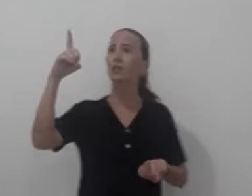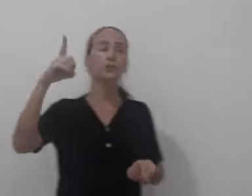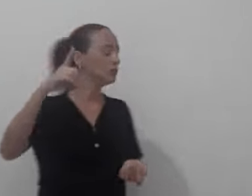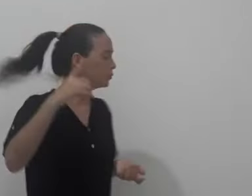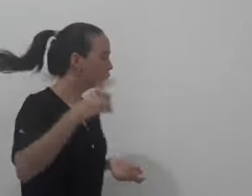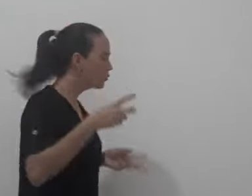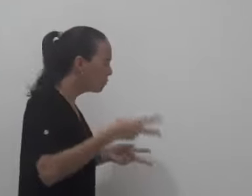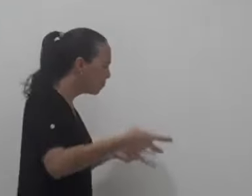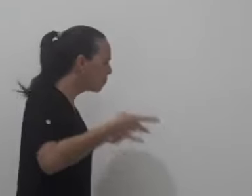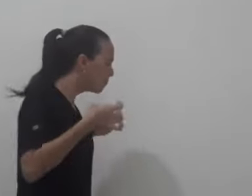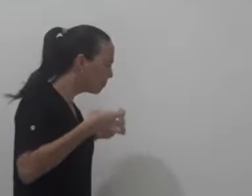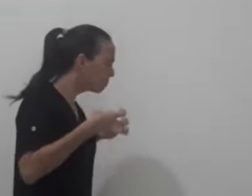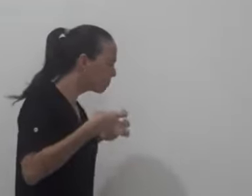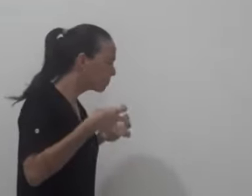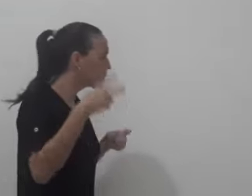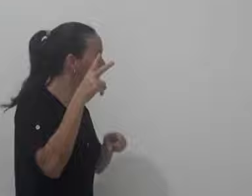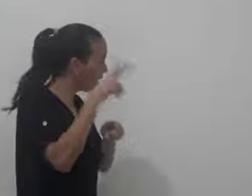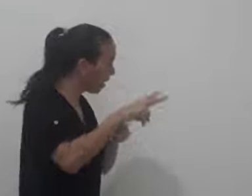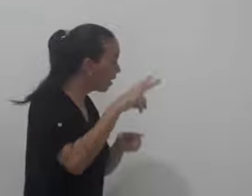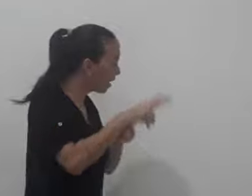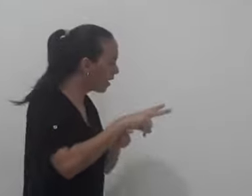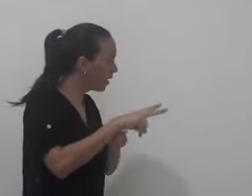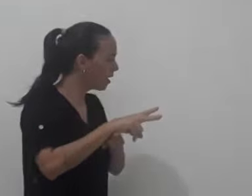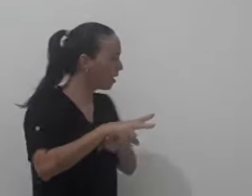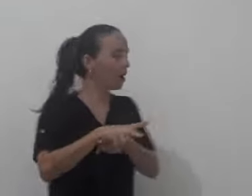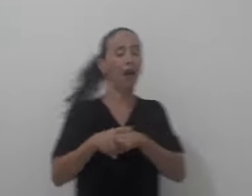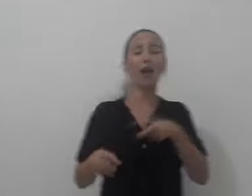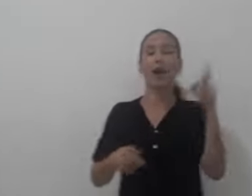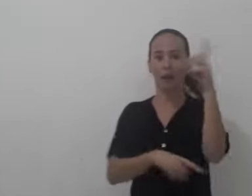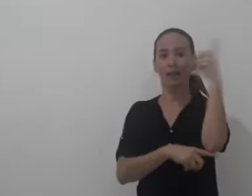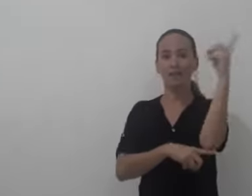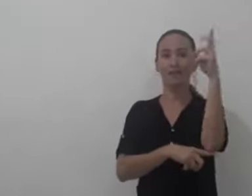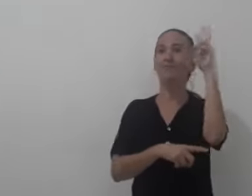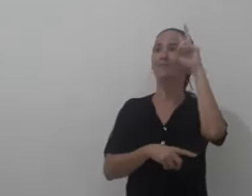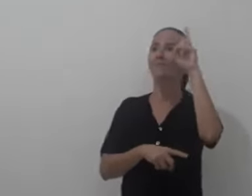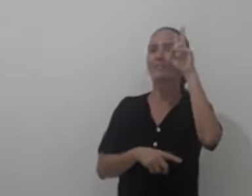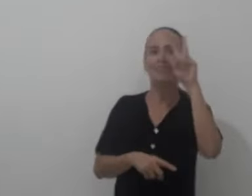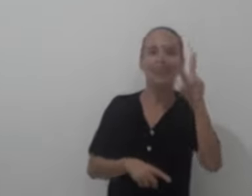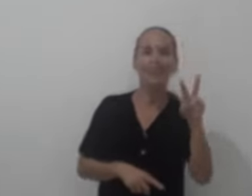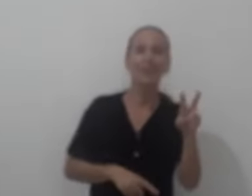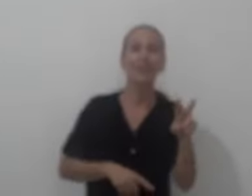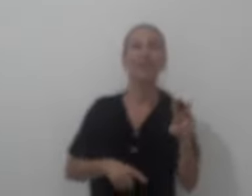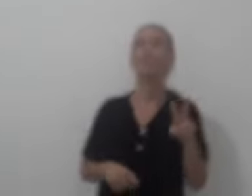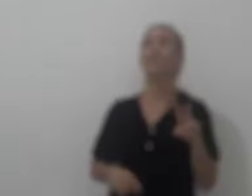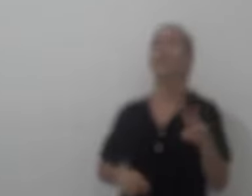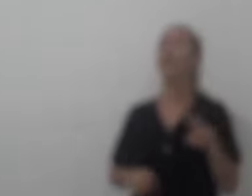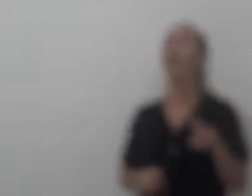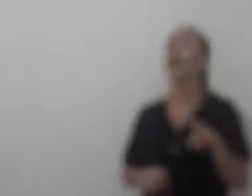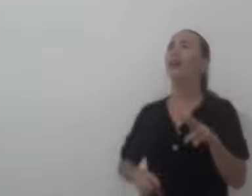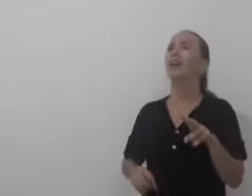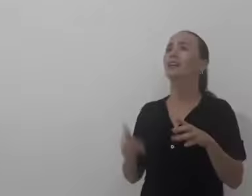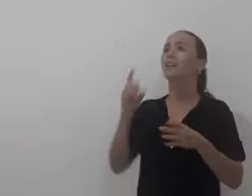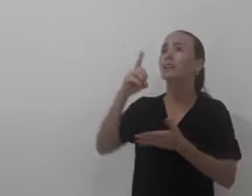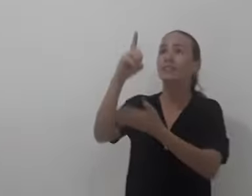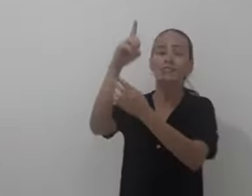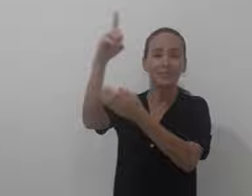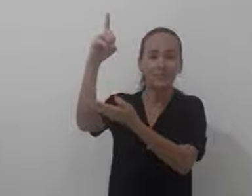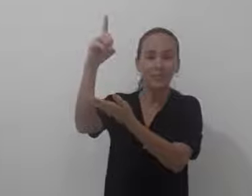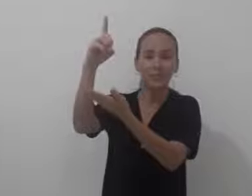dizer: esperei confiantemente no Senhor e ele se inclinou para mim. Ele ouviu o